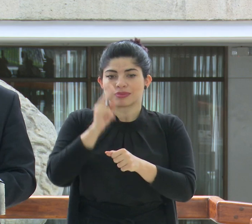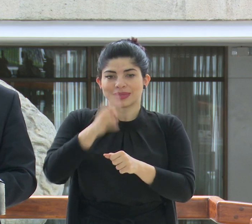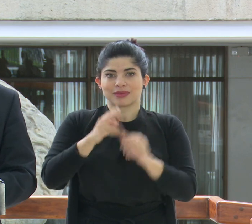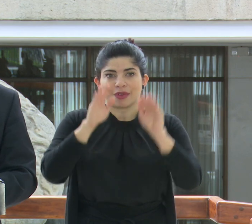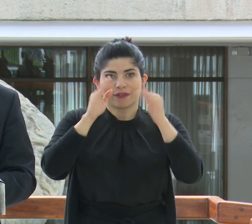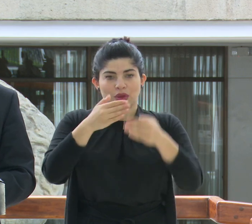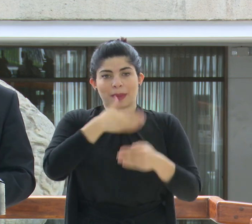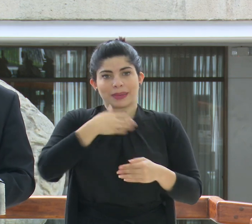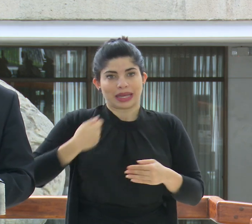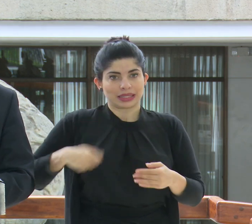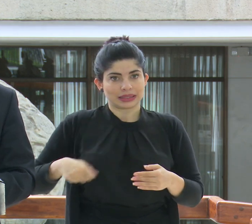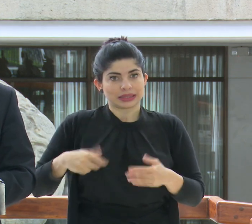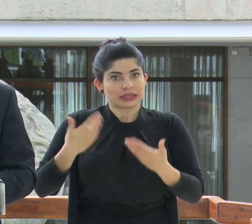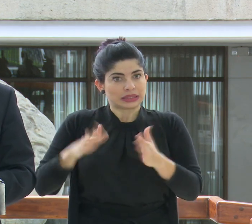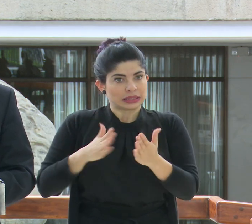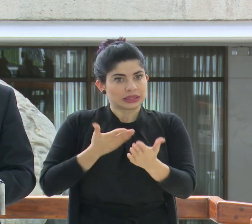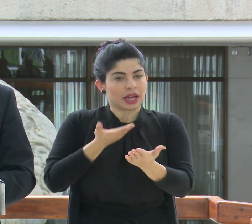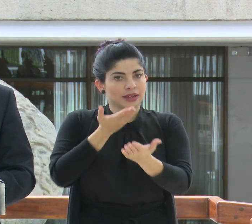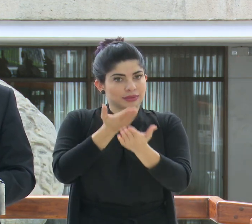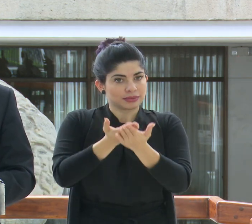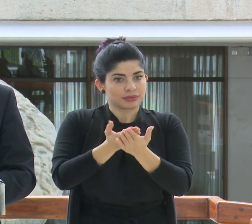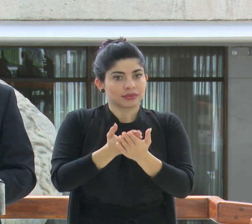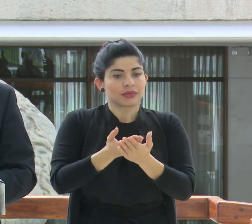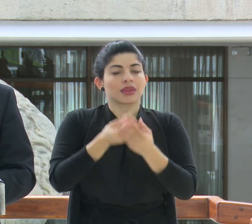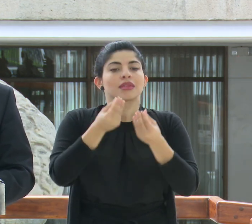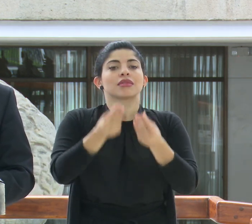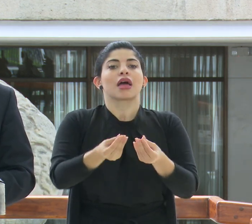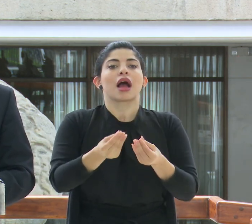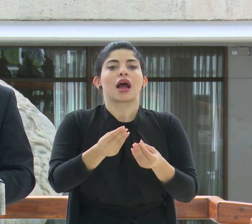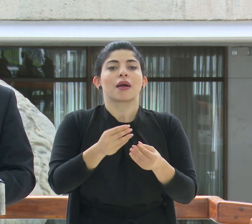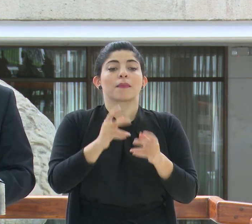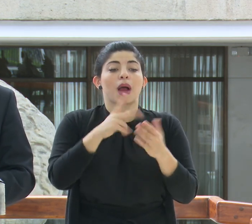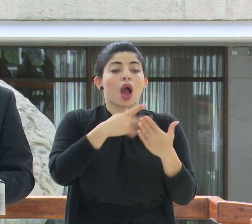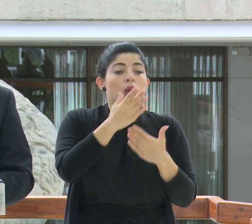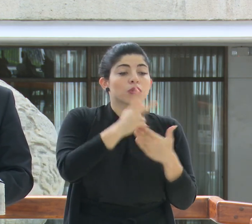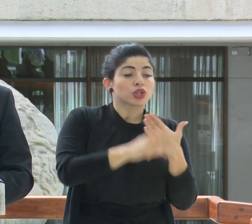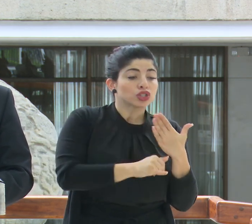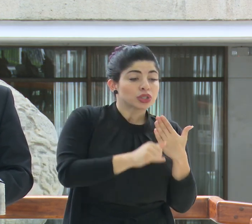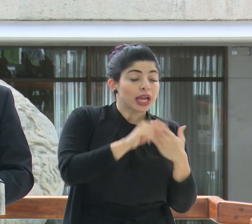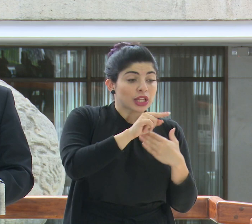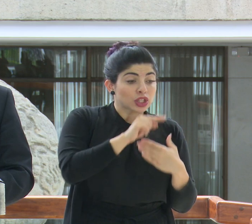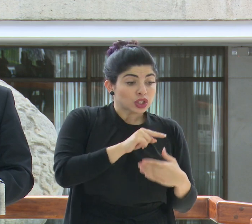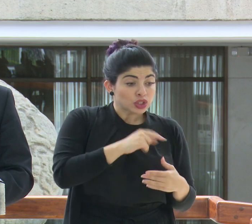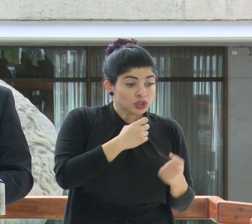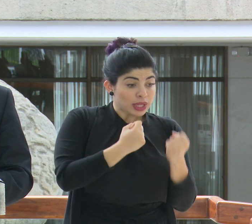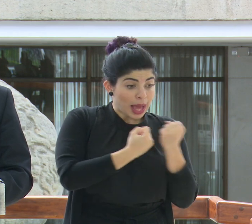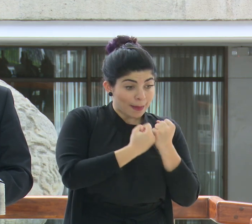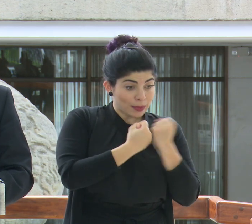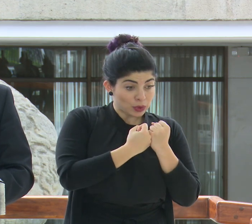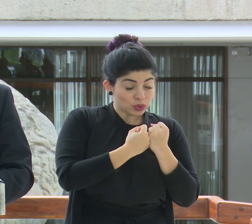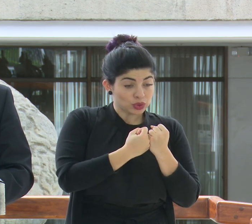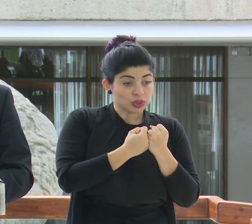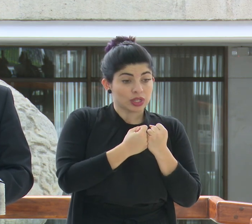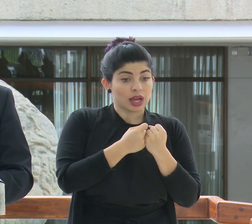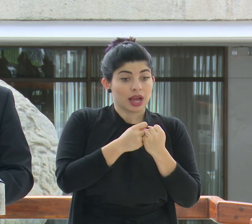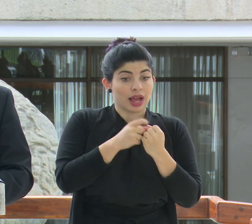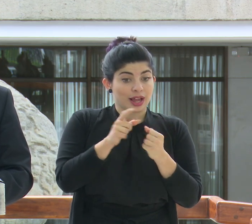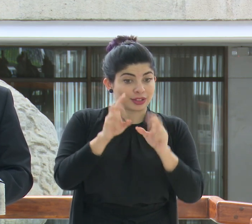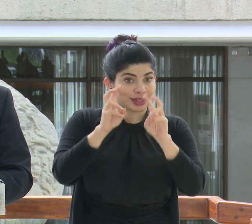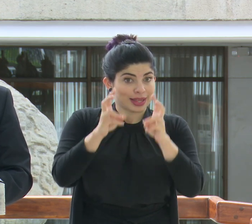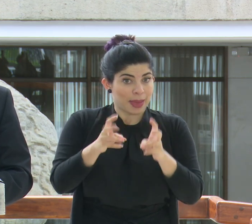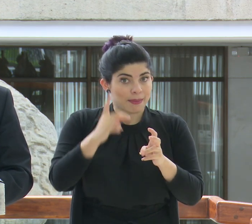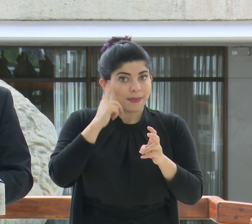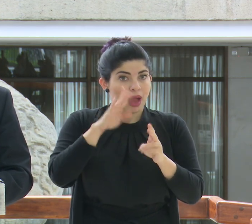señor presidente ha planteado, donde se están privilegiando proyectos que contribuyen precisamente a los temas